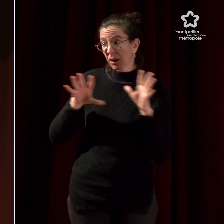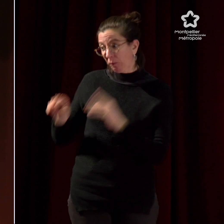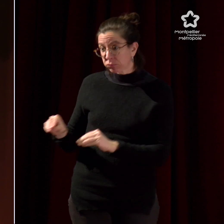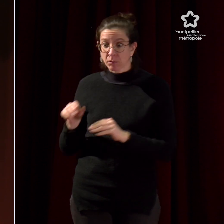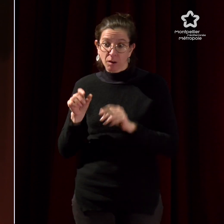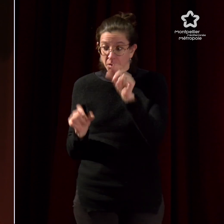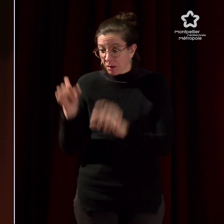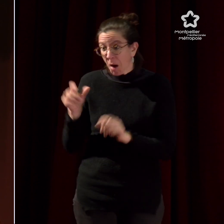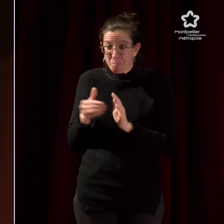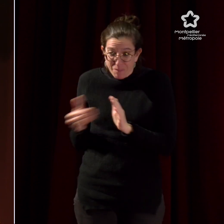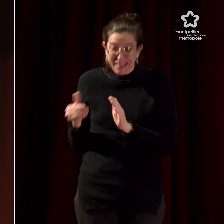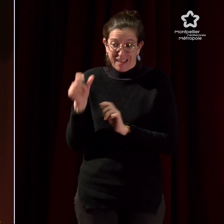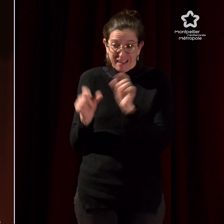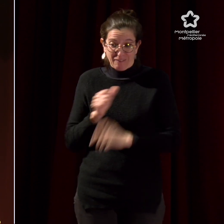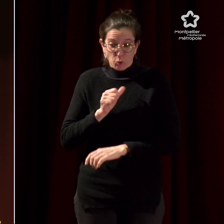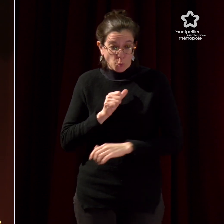individus.